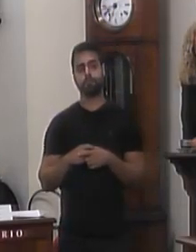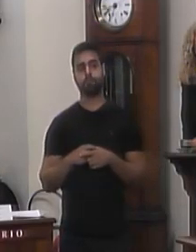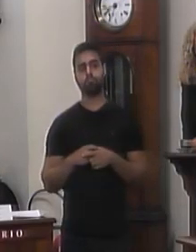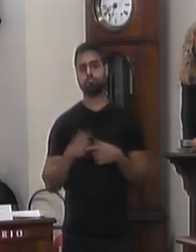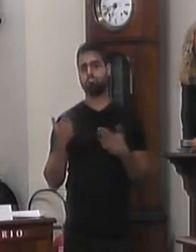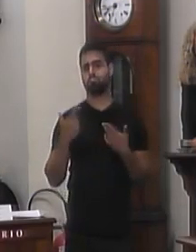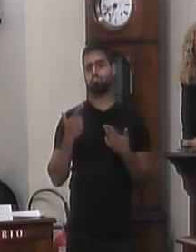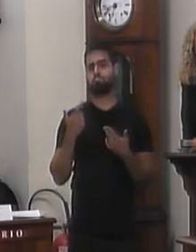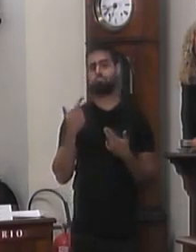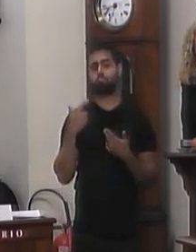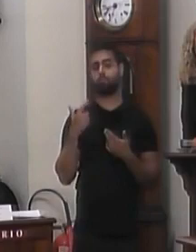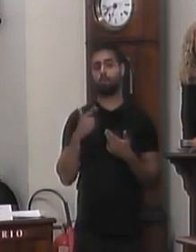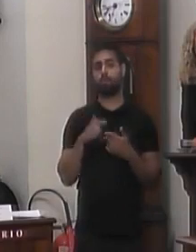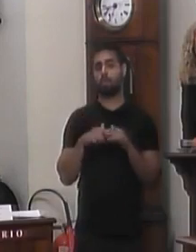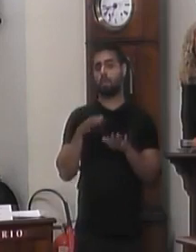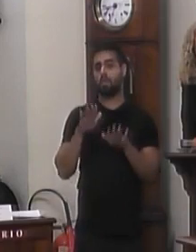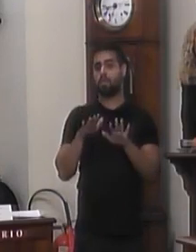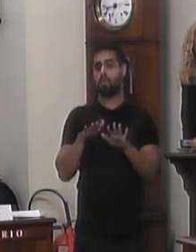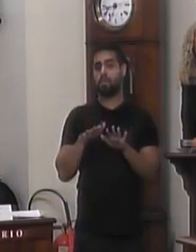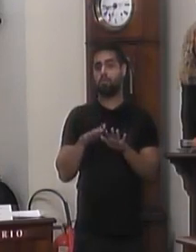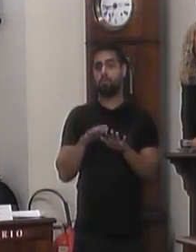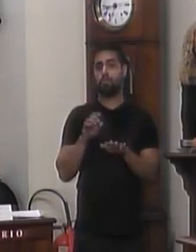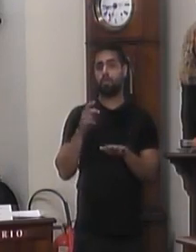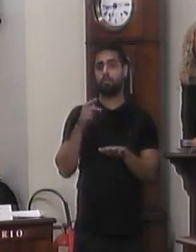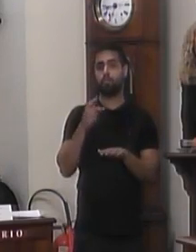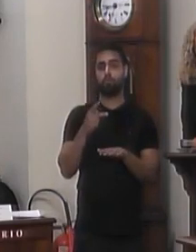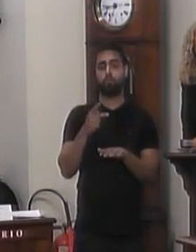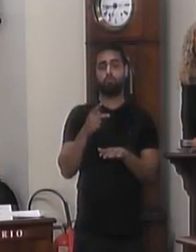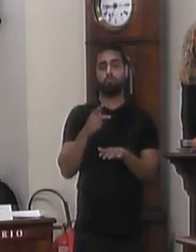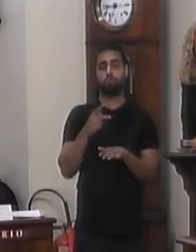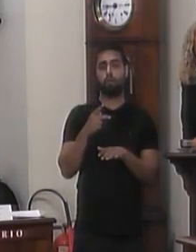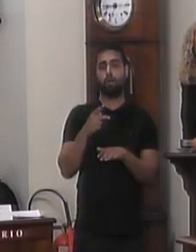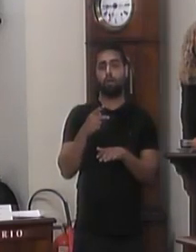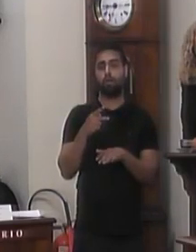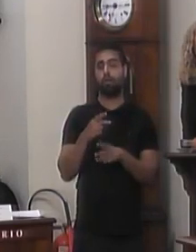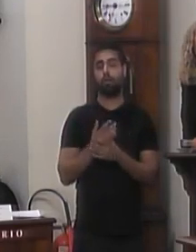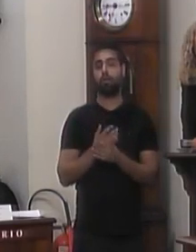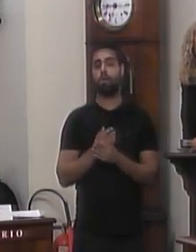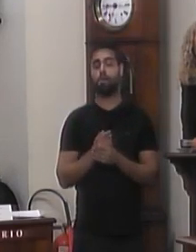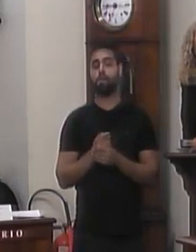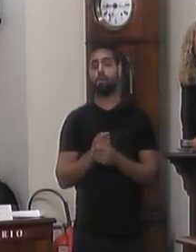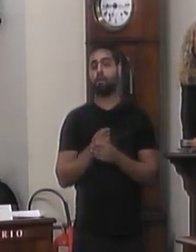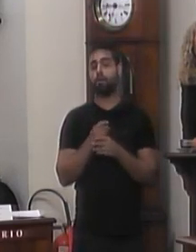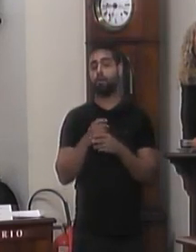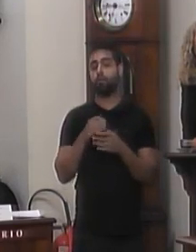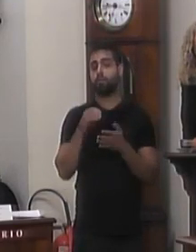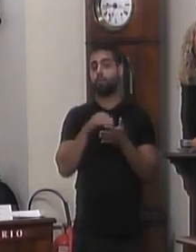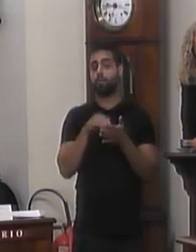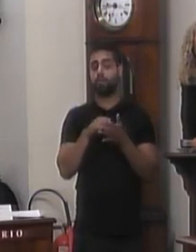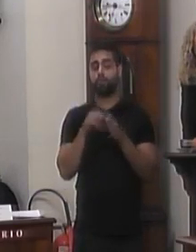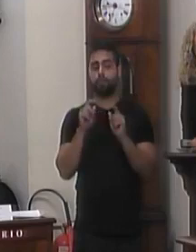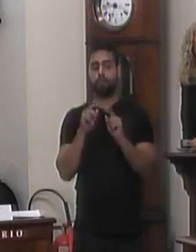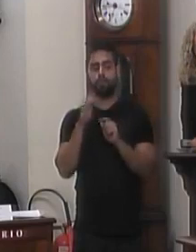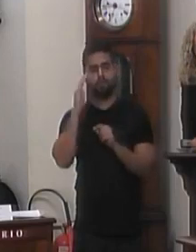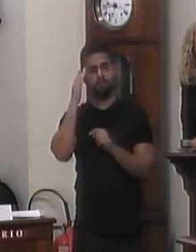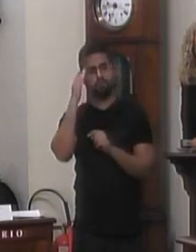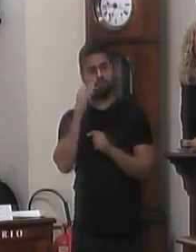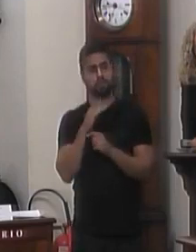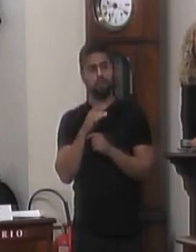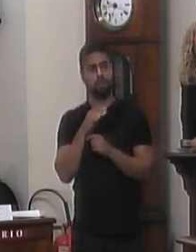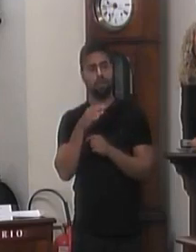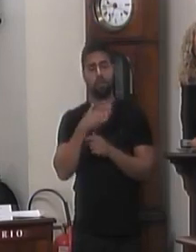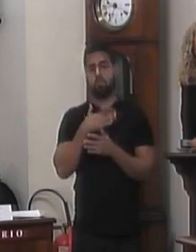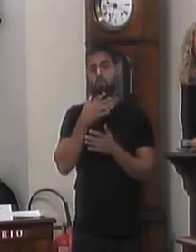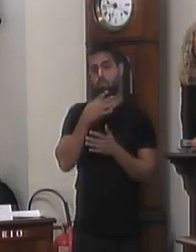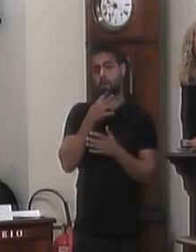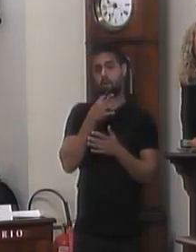claro que não depende da pasta de vocês, né? Mas eu acho que, de qualquer forma, minha